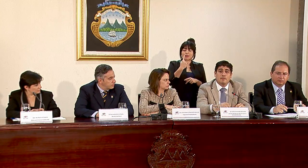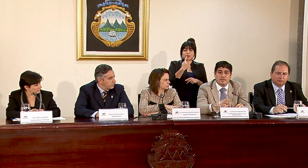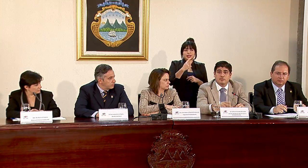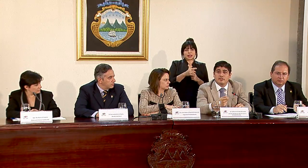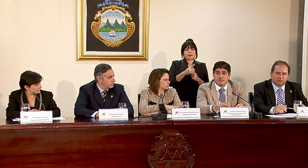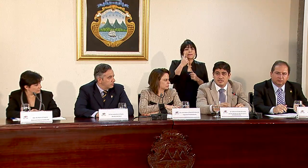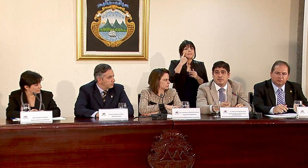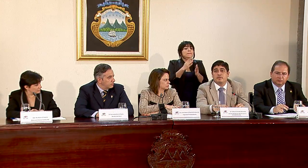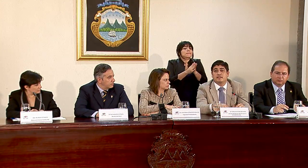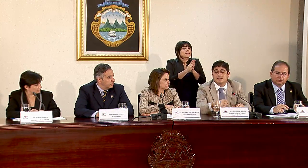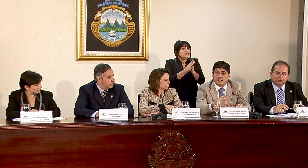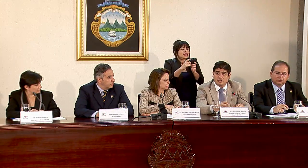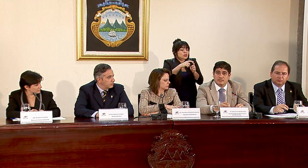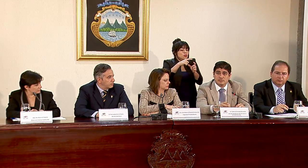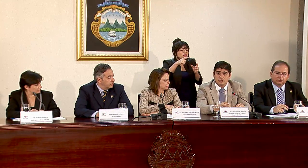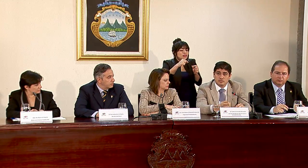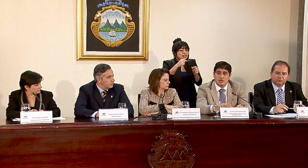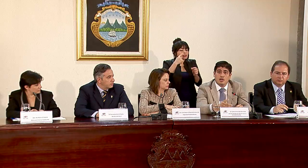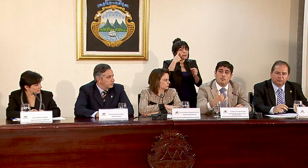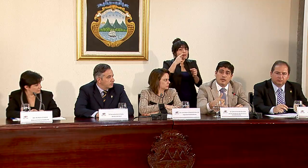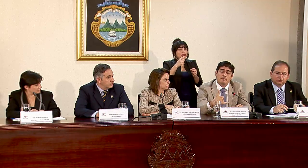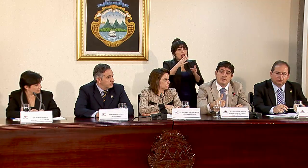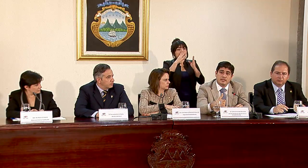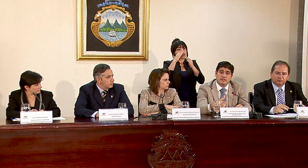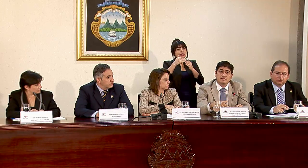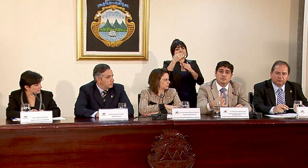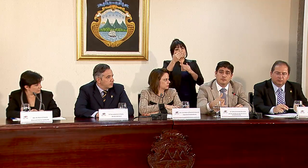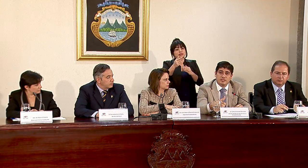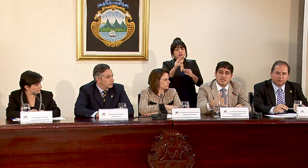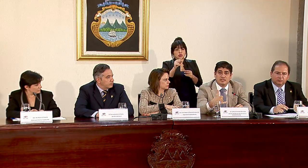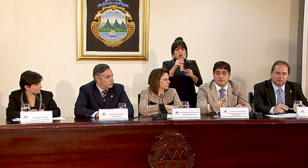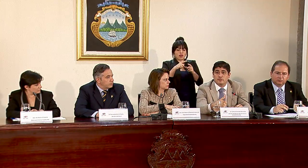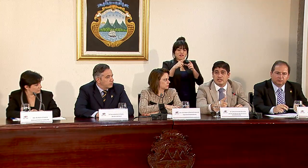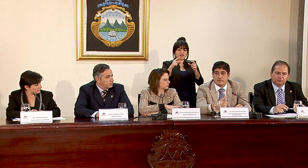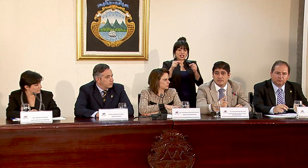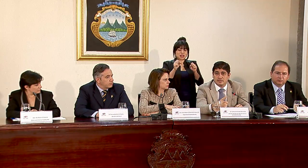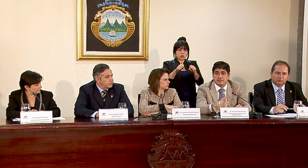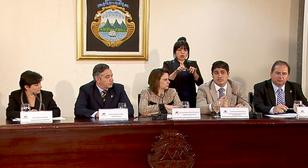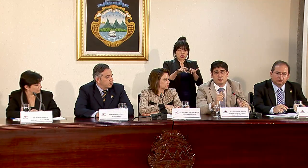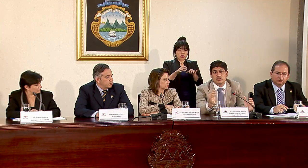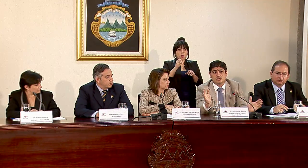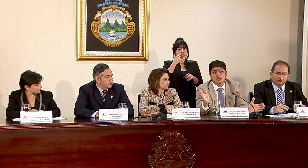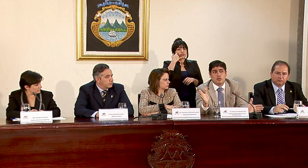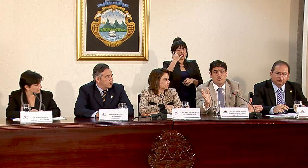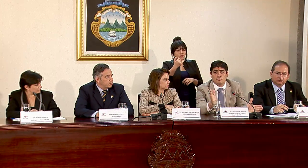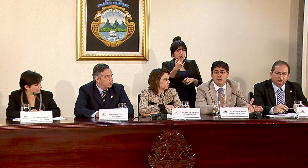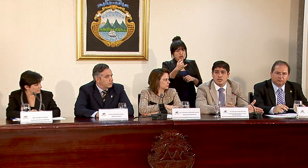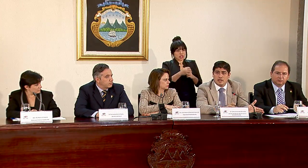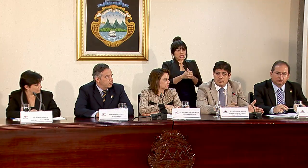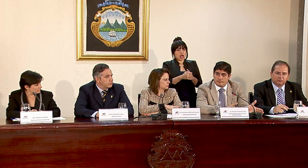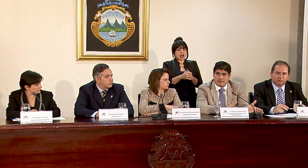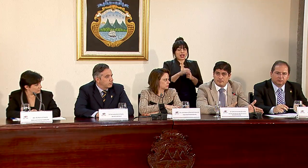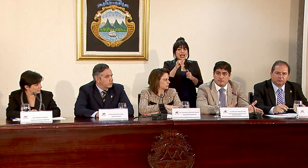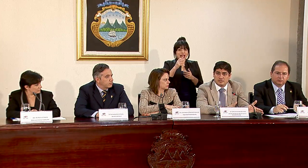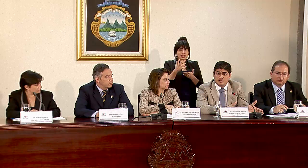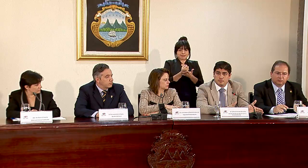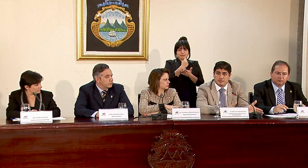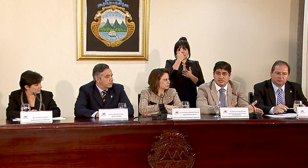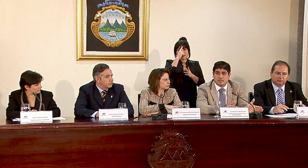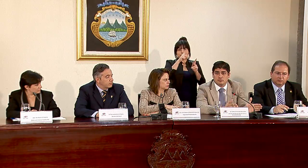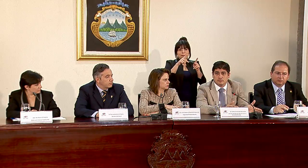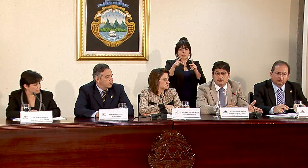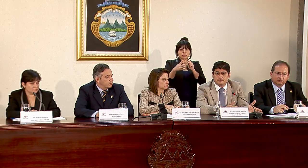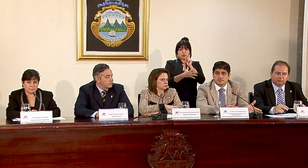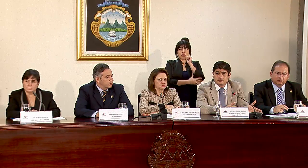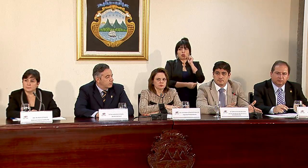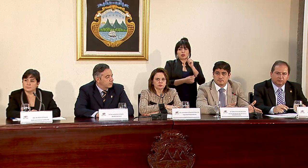a pedir una ficha para que se le haga una atención, pueda pedir su ficha telefónicamente. Y eso es un ahorro para la población en